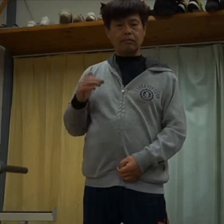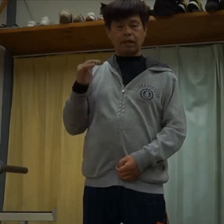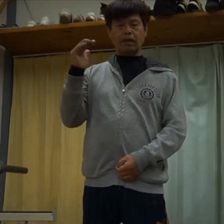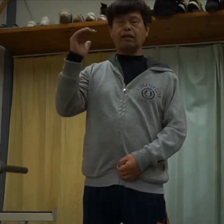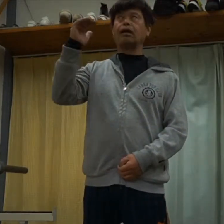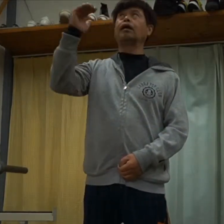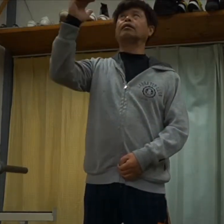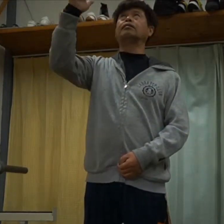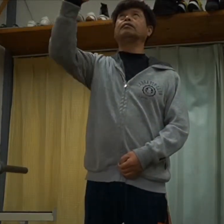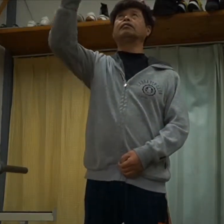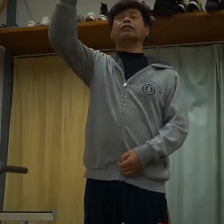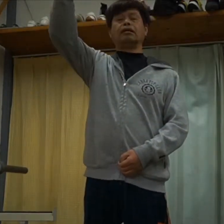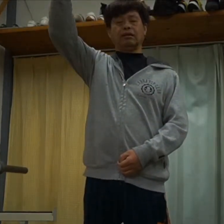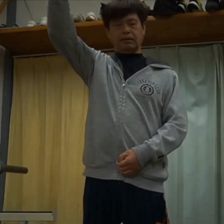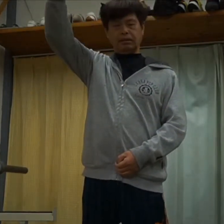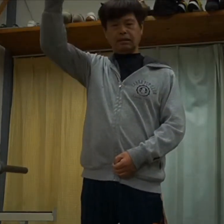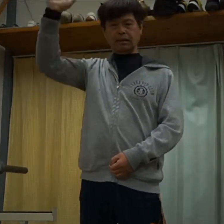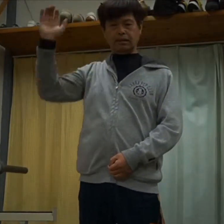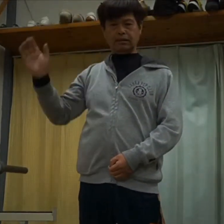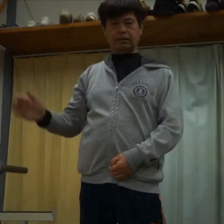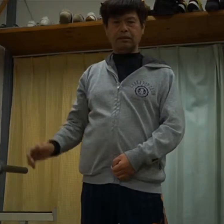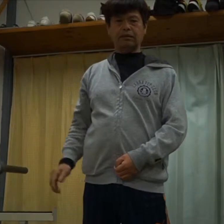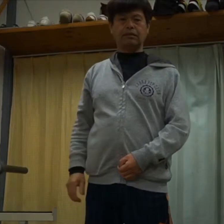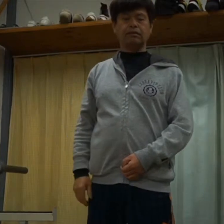ほら高くあるから